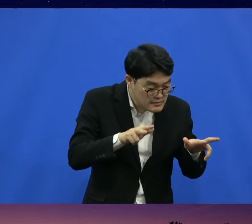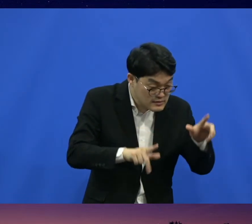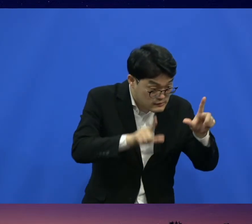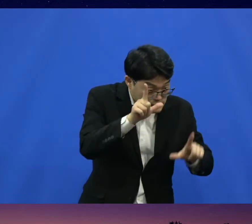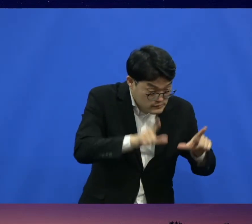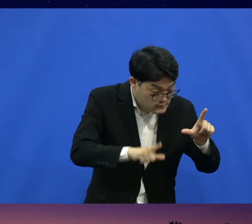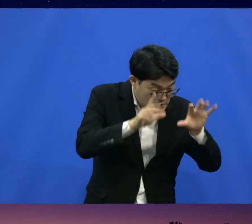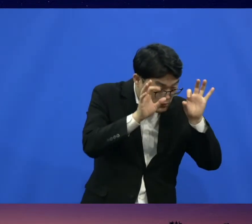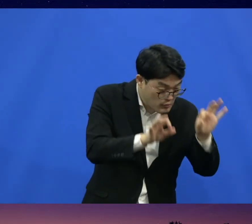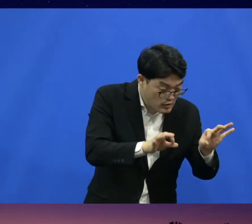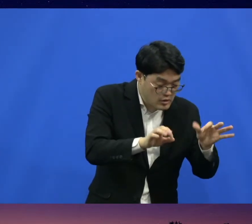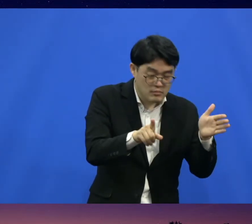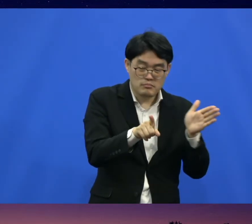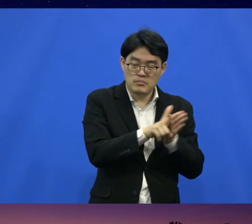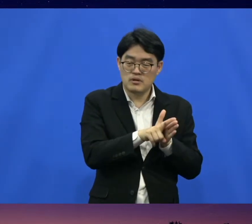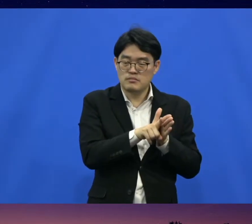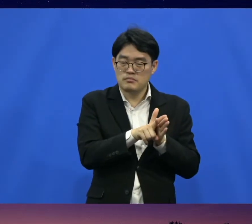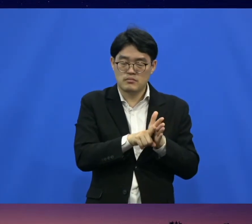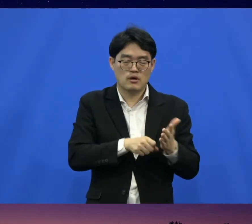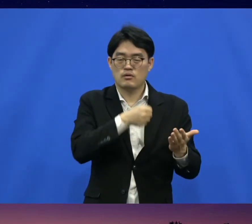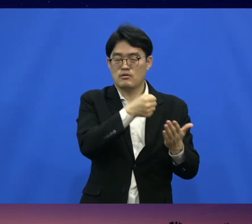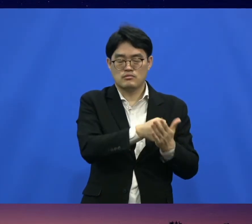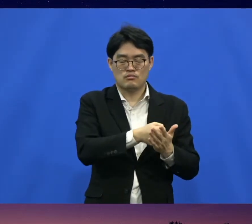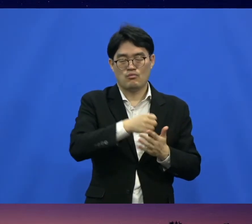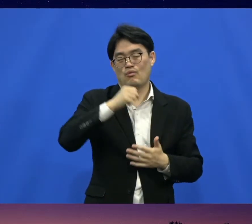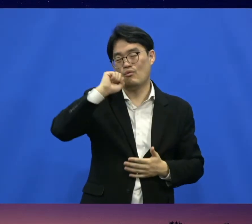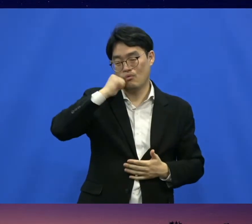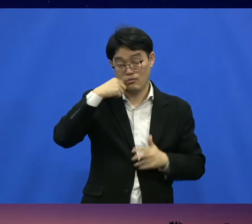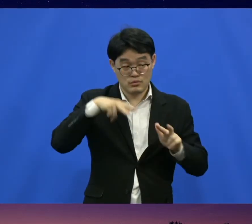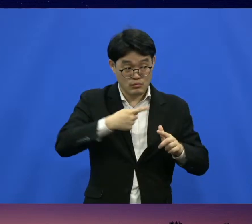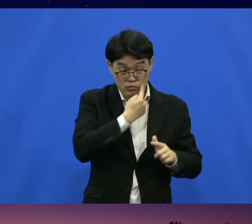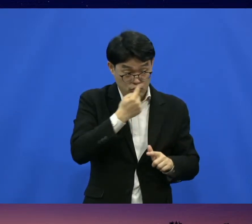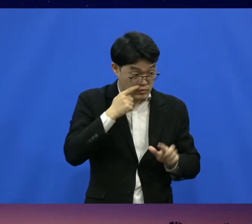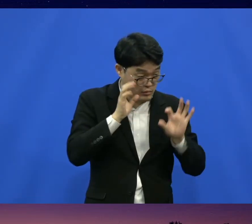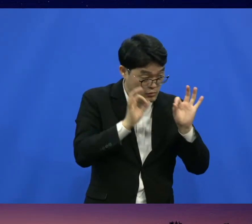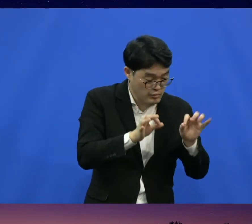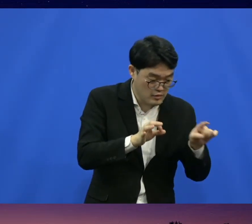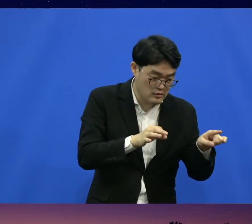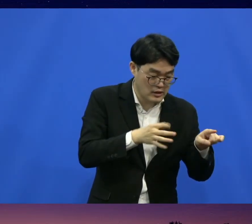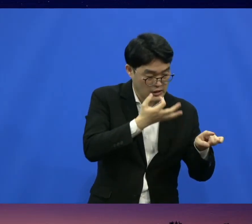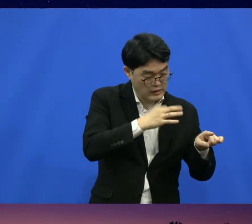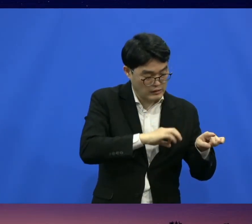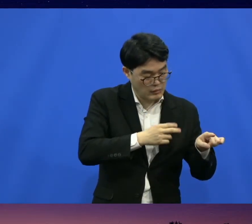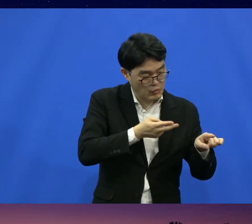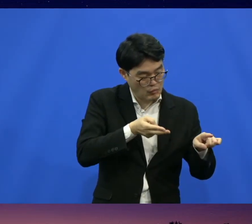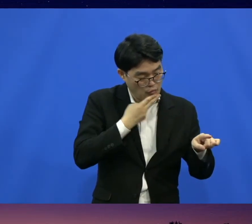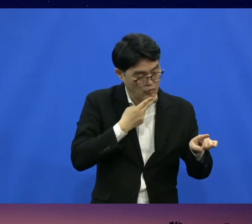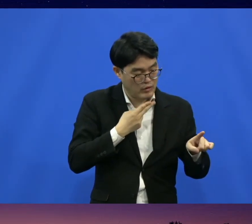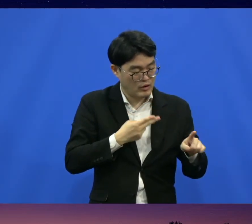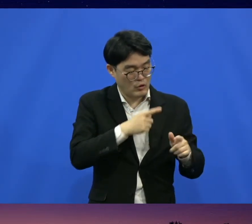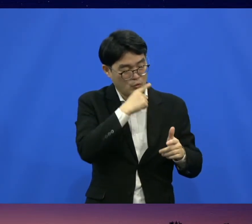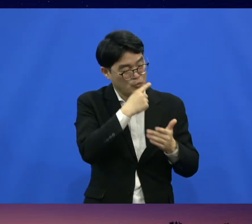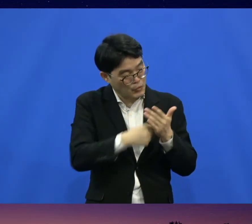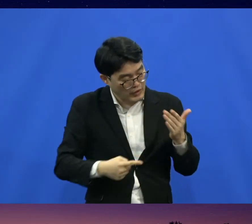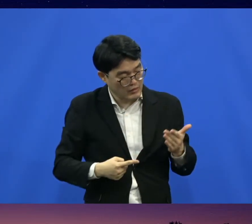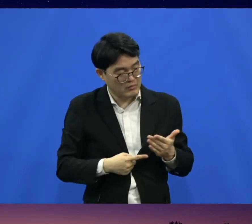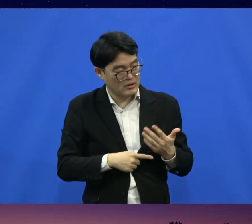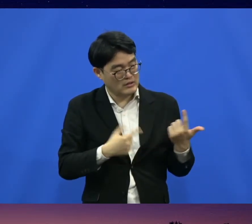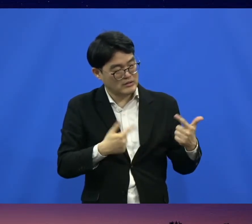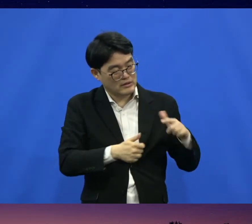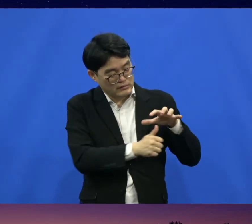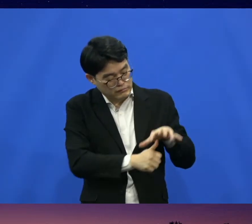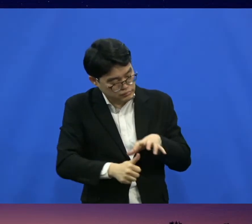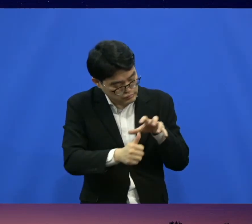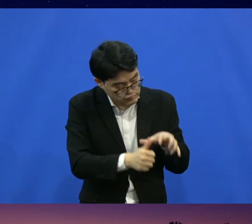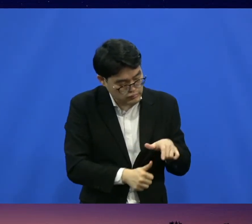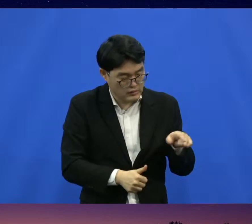수가 없어요. 당장 눈앞에 보이는 실리만 챙긴다면 믿음의 삶을 살 수가 없어요. 늘 따지는 거죠.